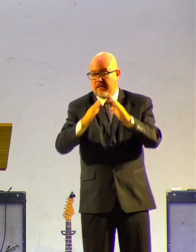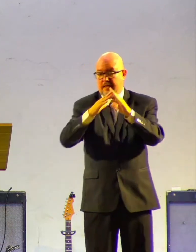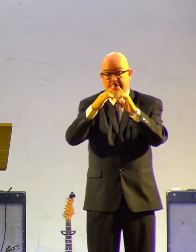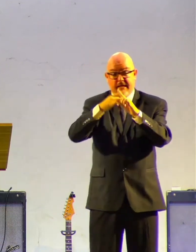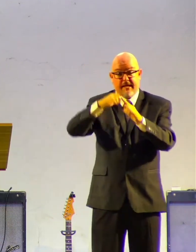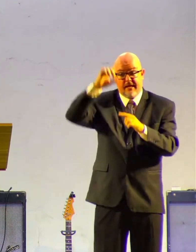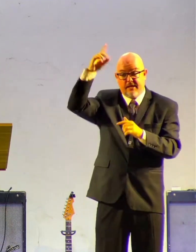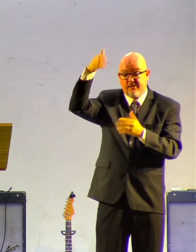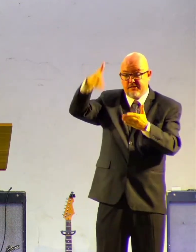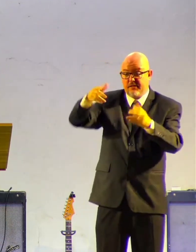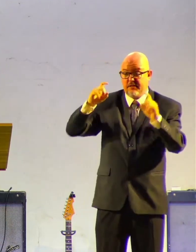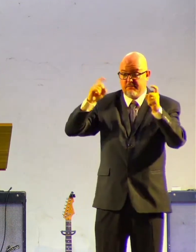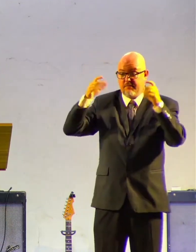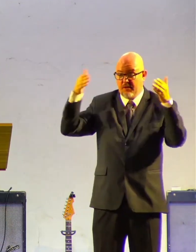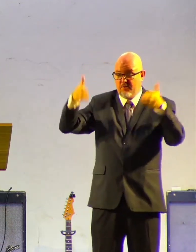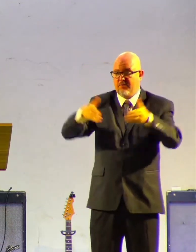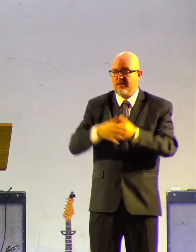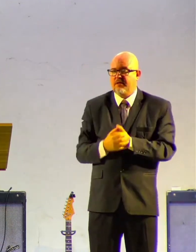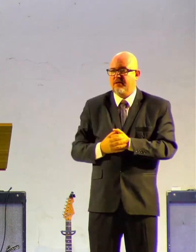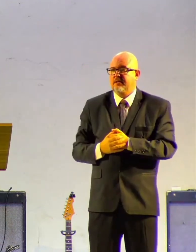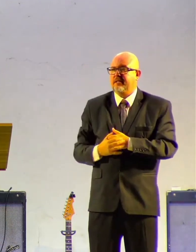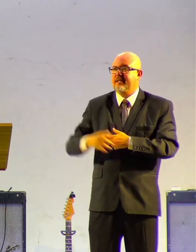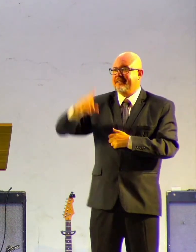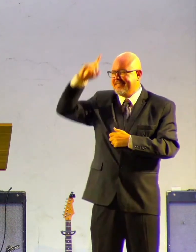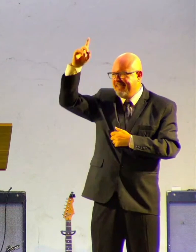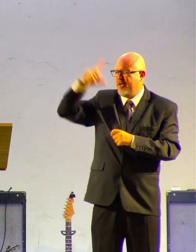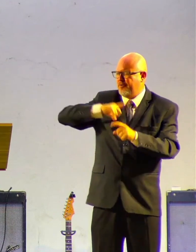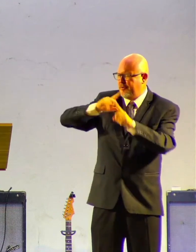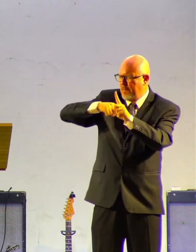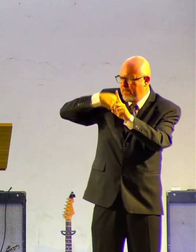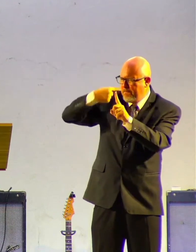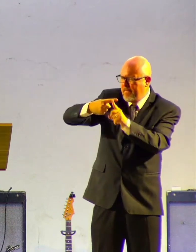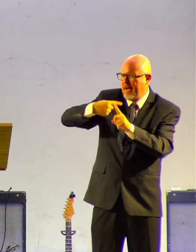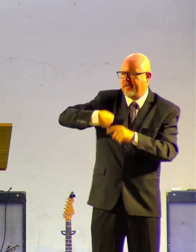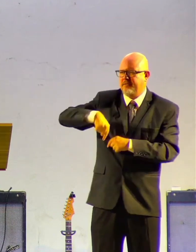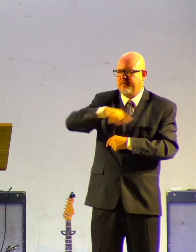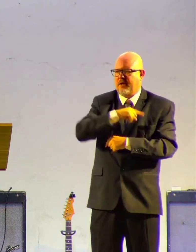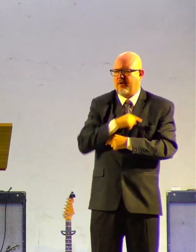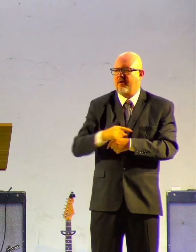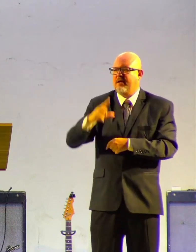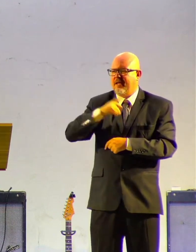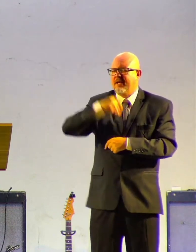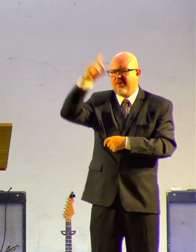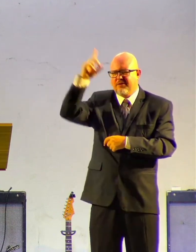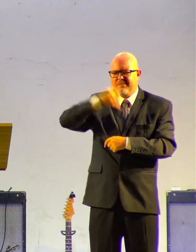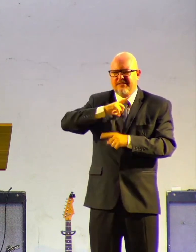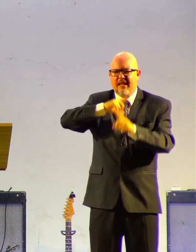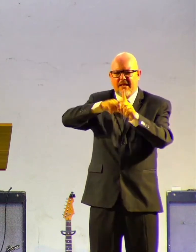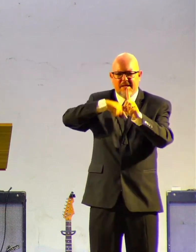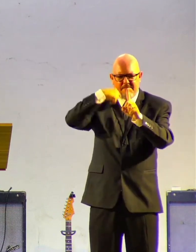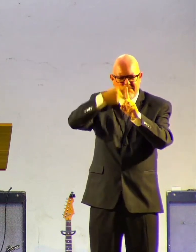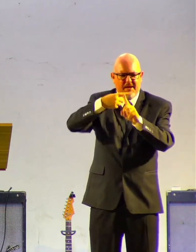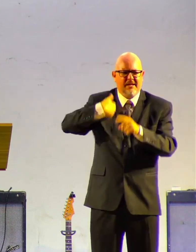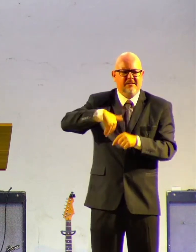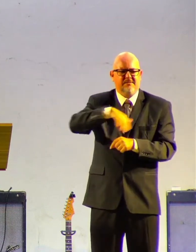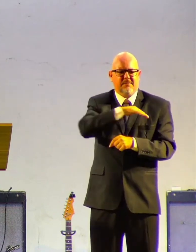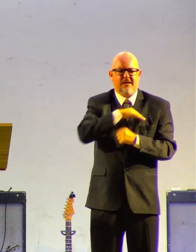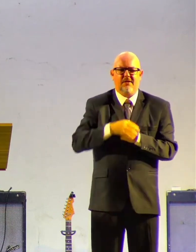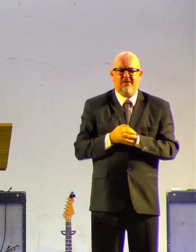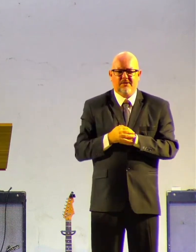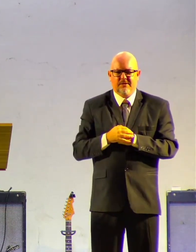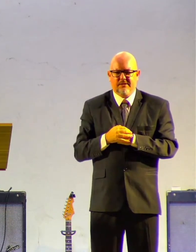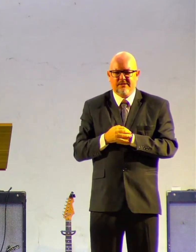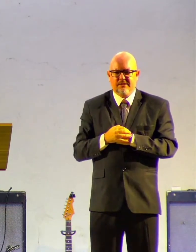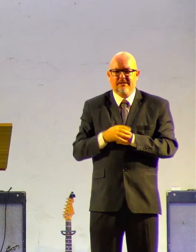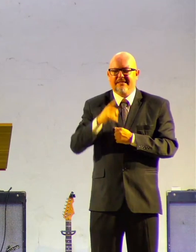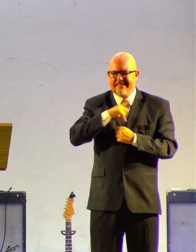Igreja de Deus aqui reunida, Deus tem mais para nós, Deus tem infinitamente mais para nós, Deus